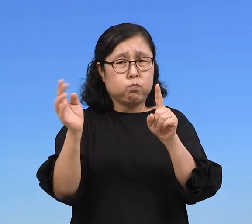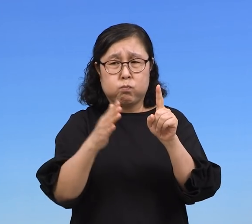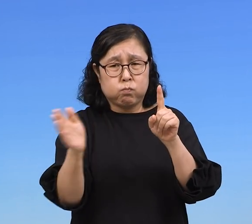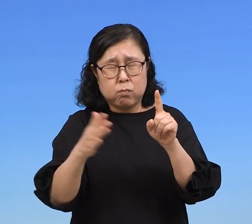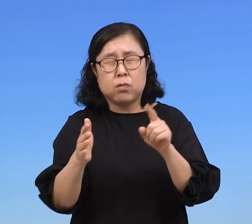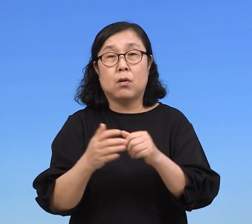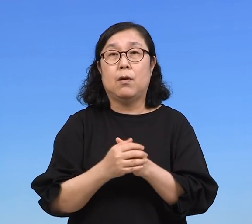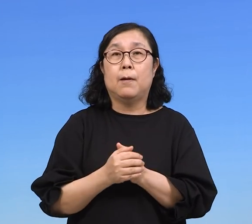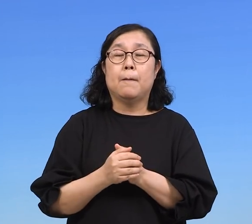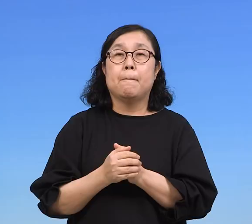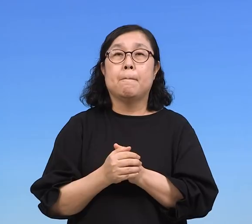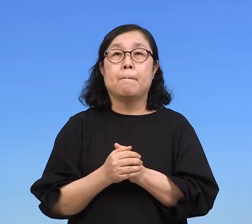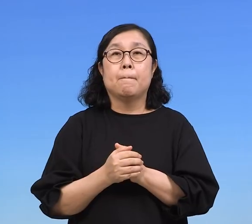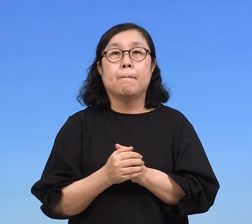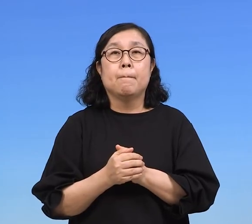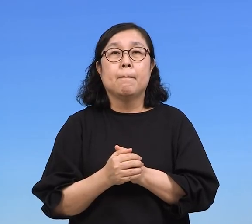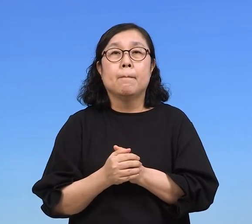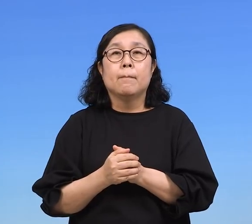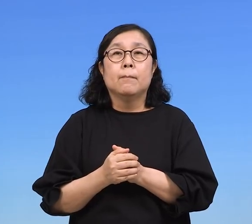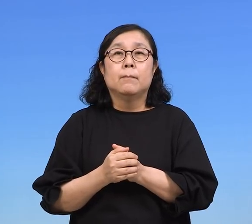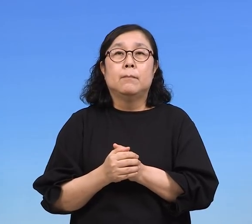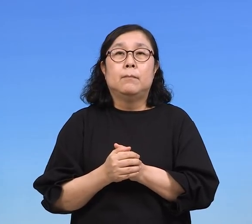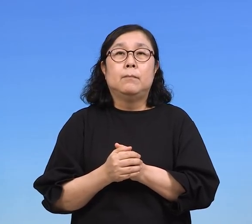아예 없습니다.